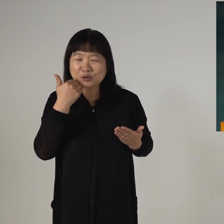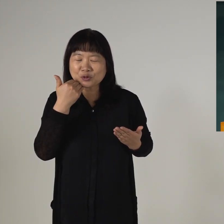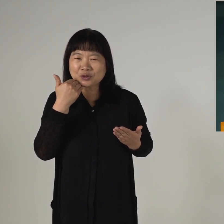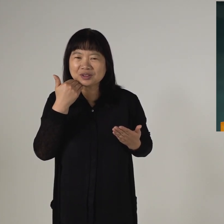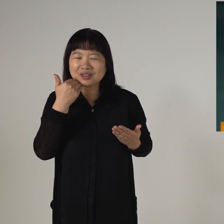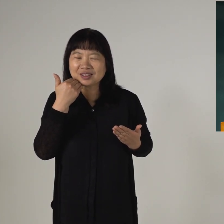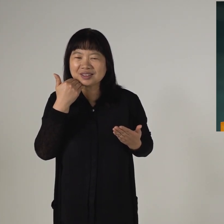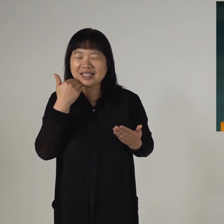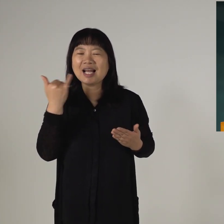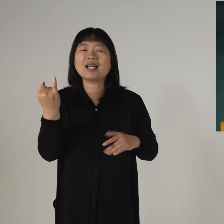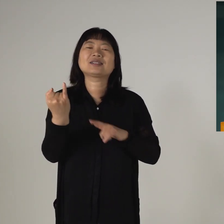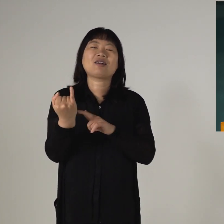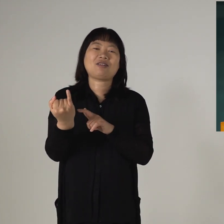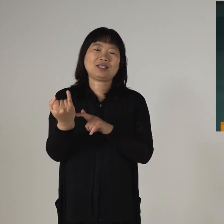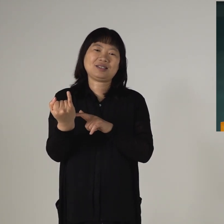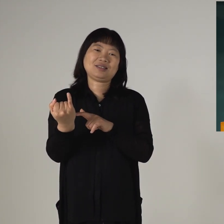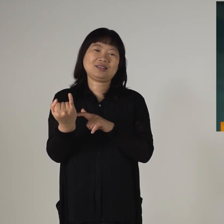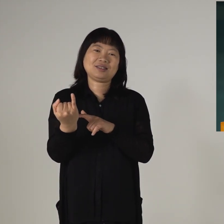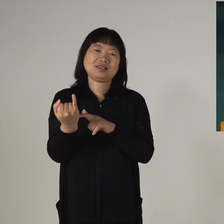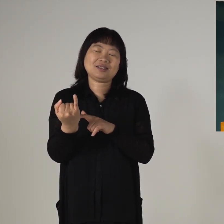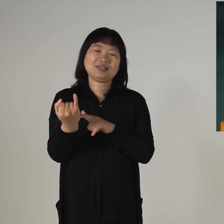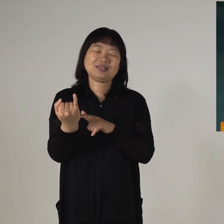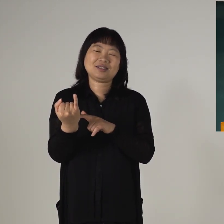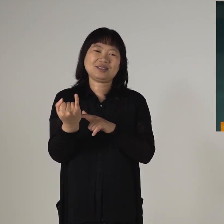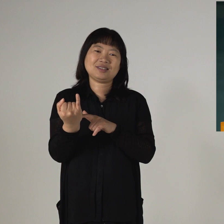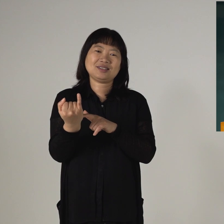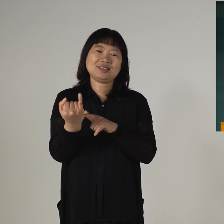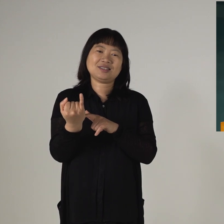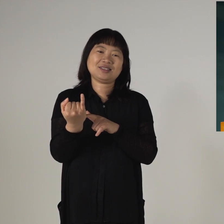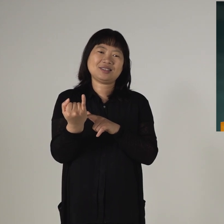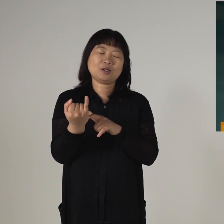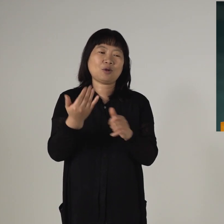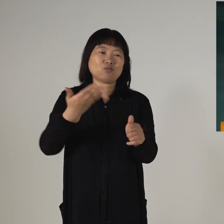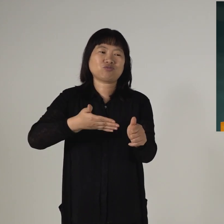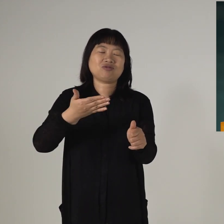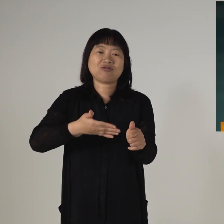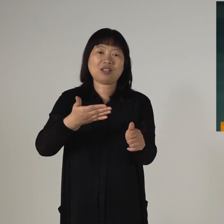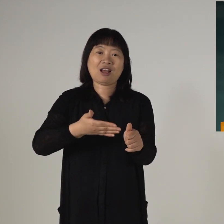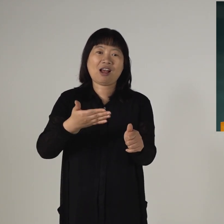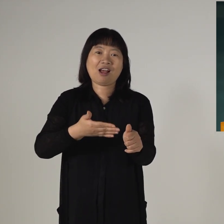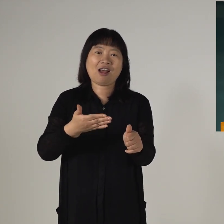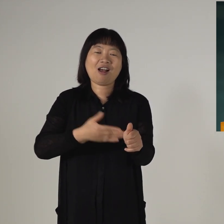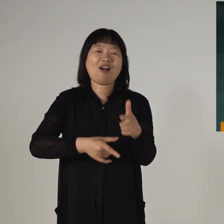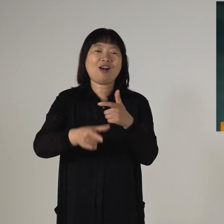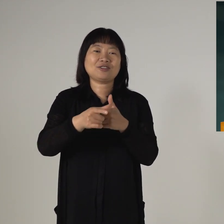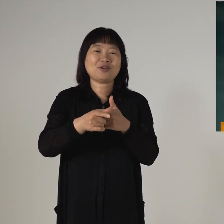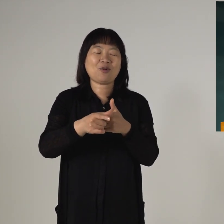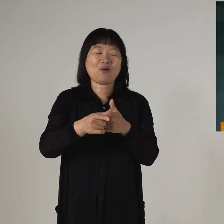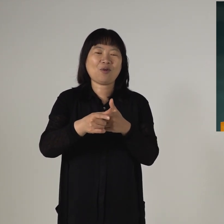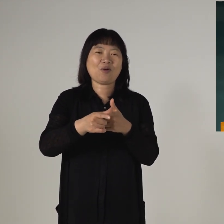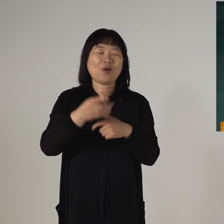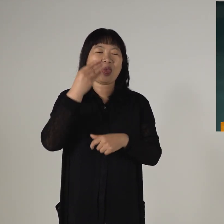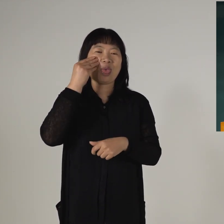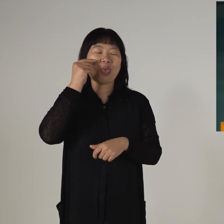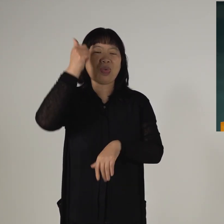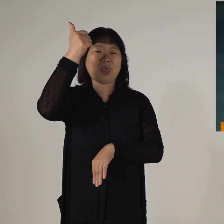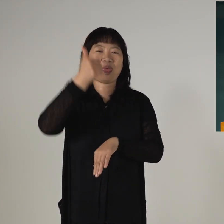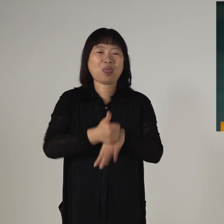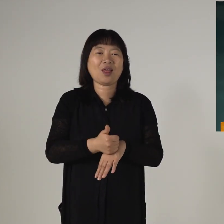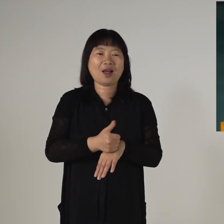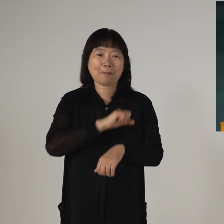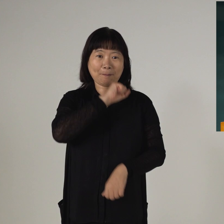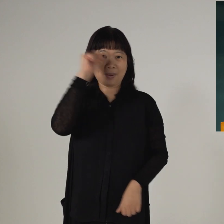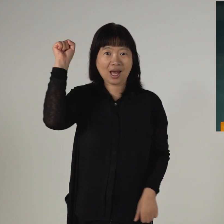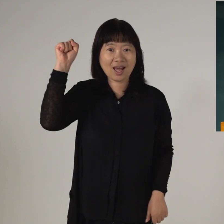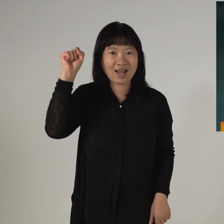중간에 여인들이 끼어들어서 부탁을 하는 것이 훨씬 수월하다라는 인식을 갖고